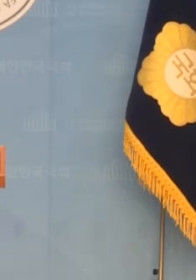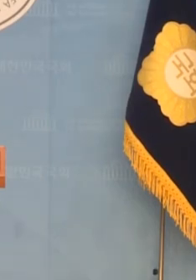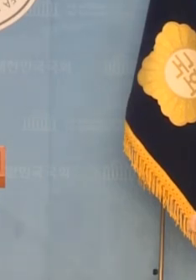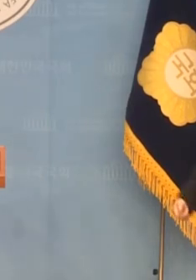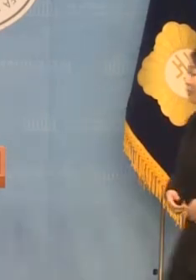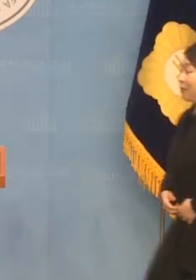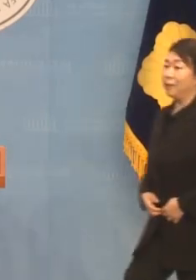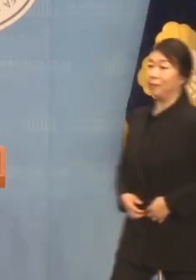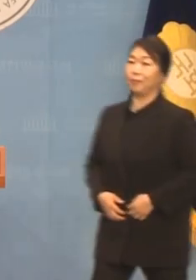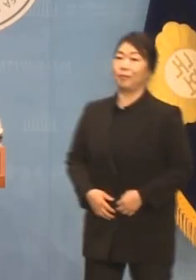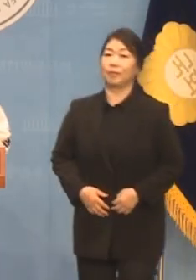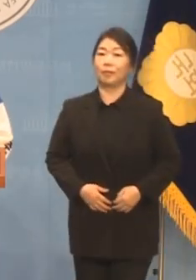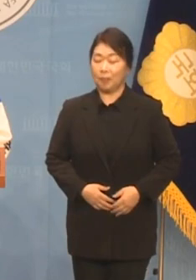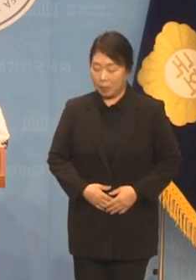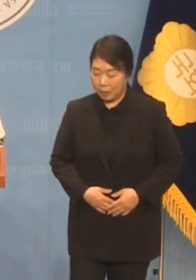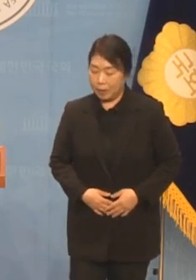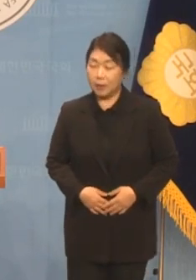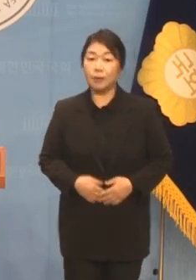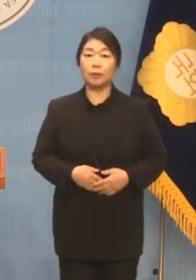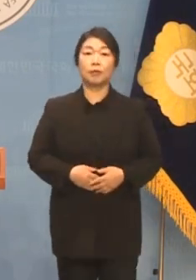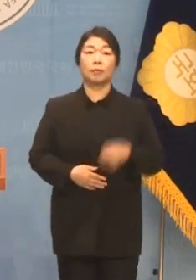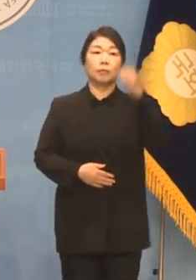유용원 자